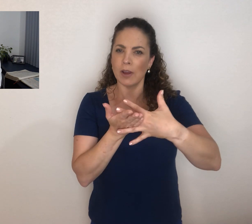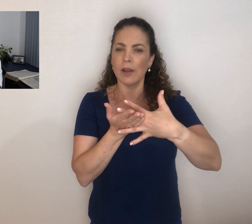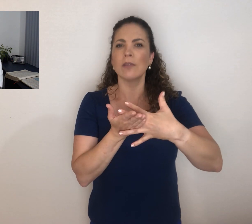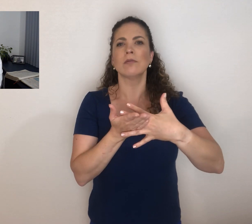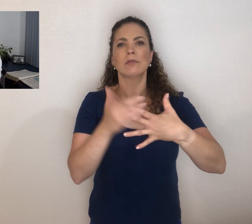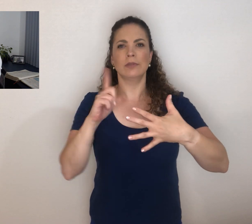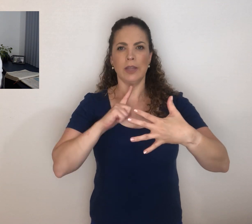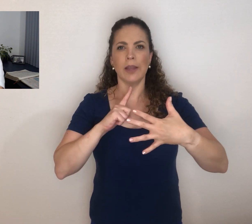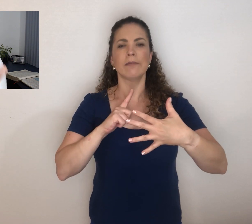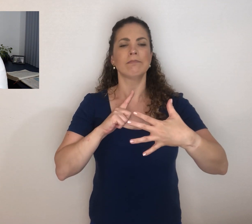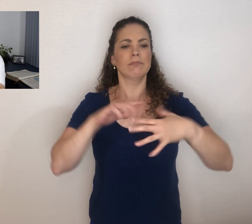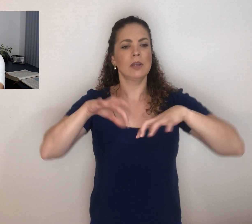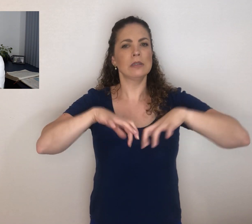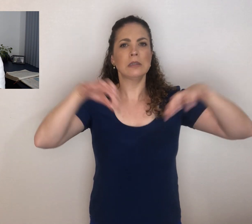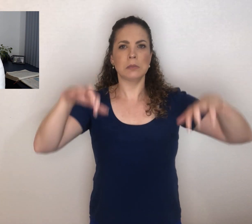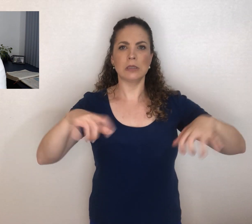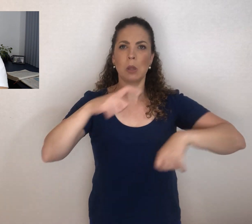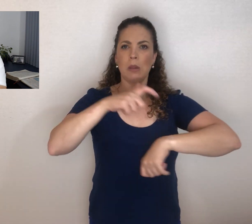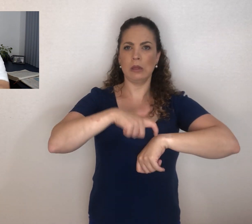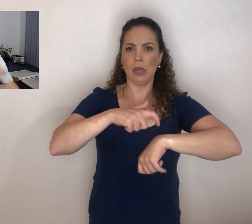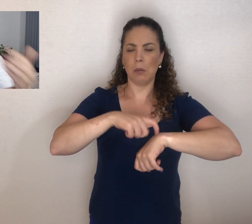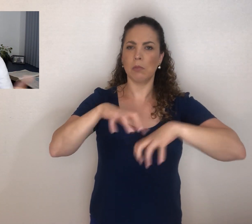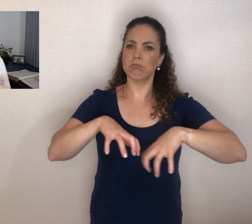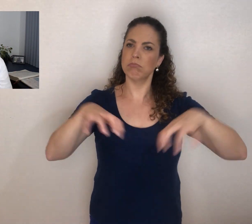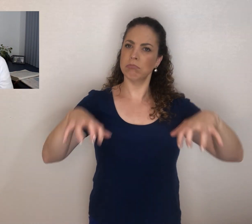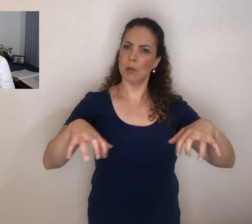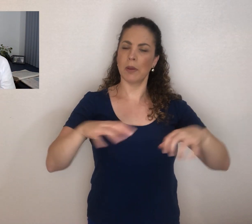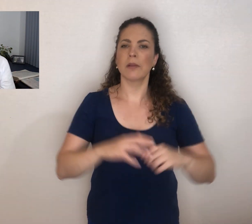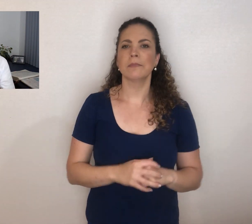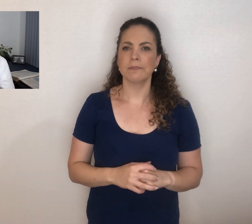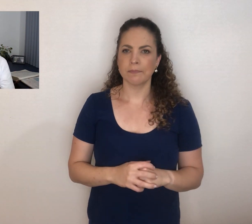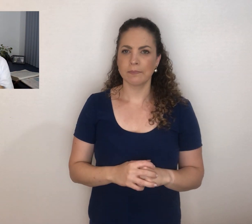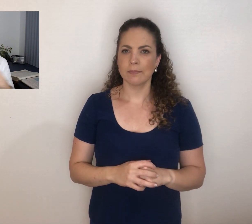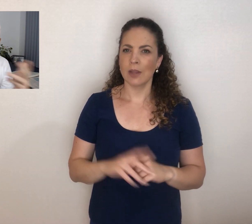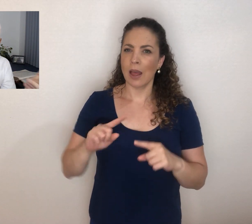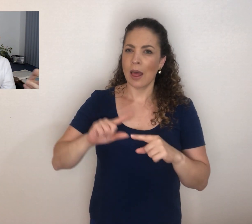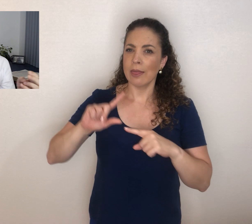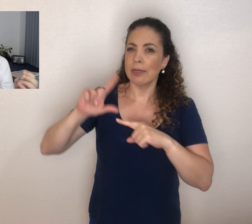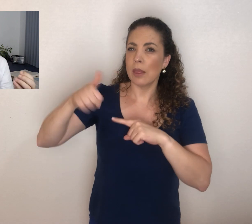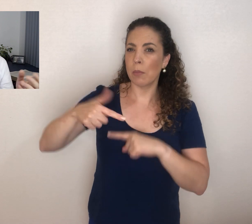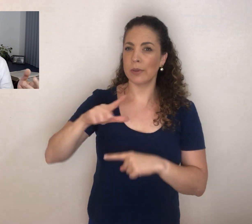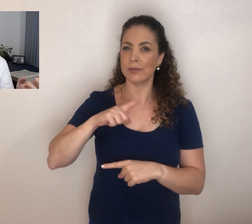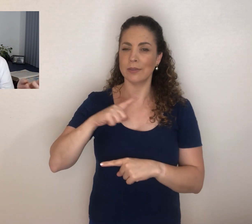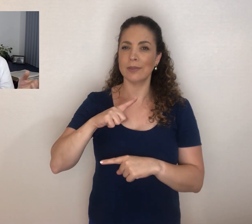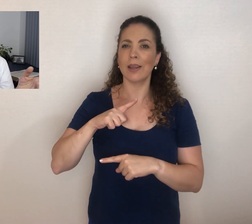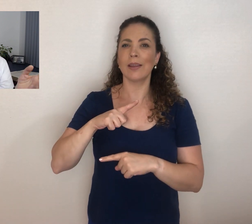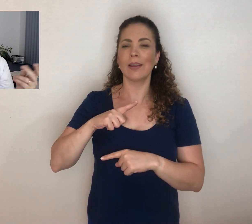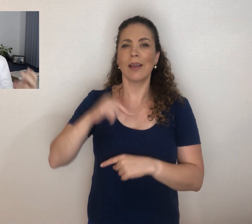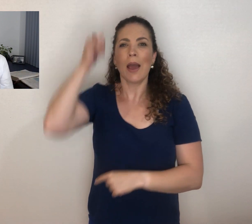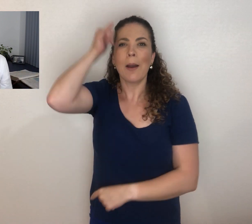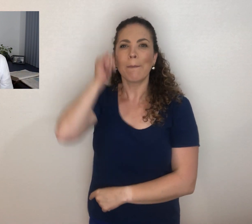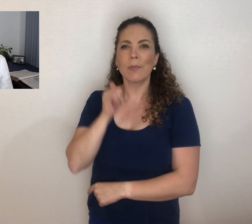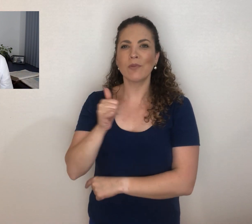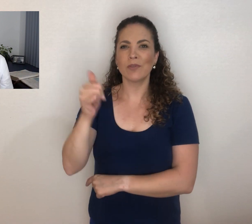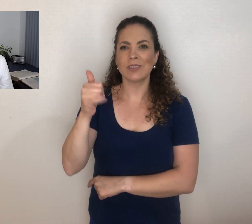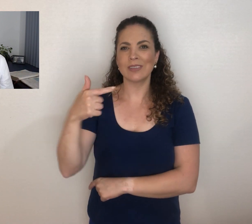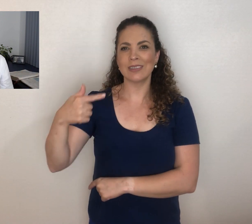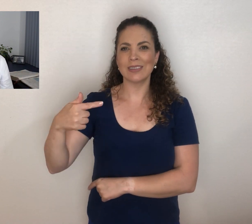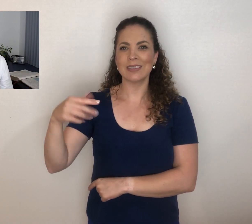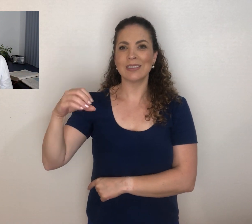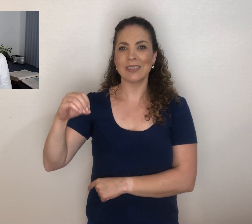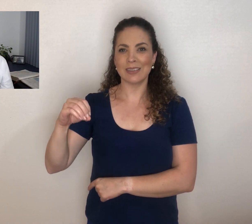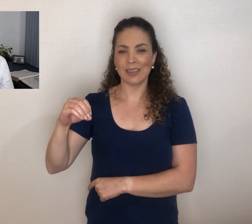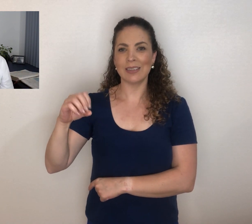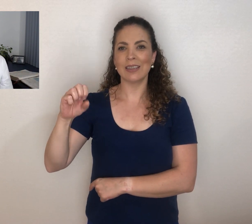tempo, mas não. Depois, outros textos mostram que tem uma separação. E, por fim, nós entramos na profecia